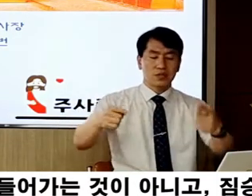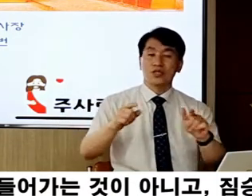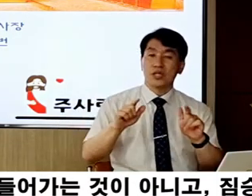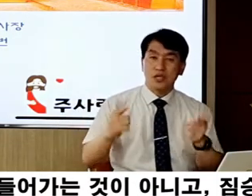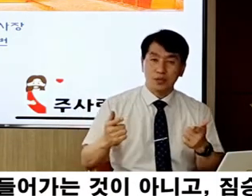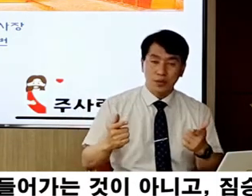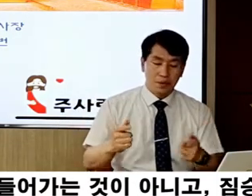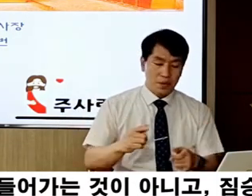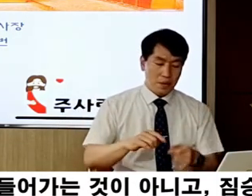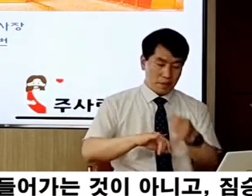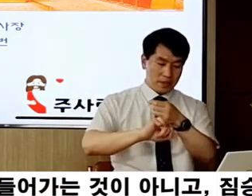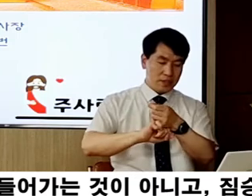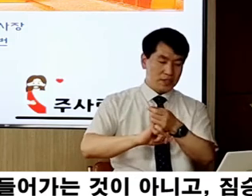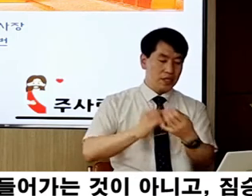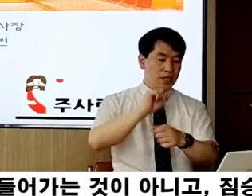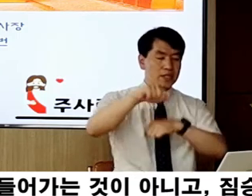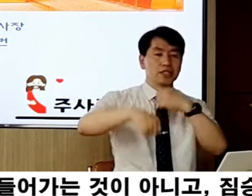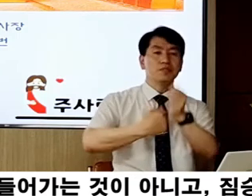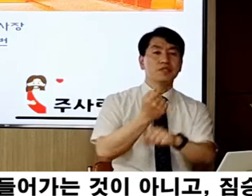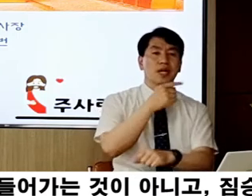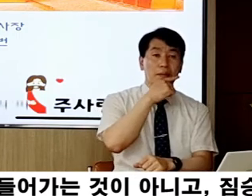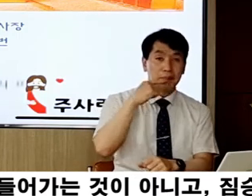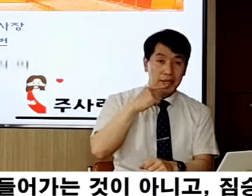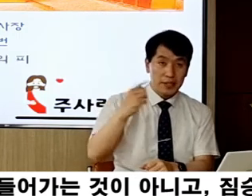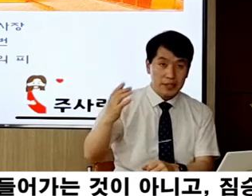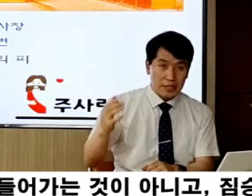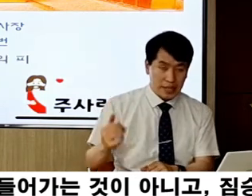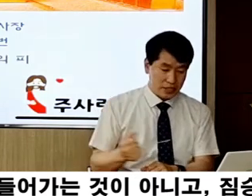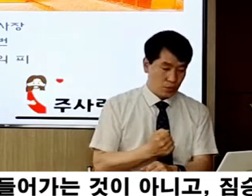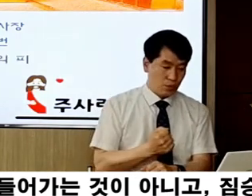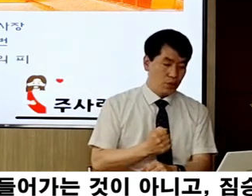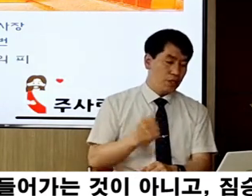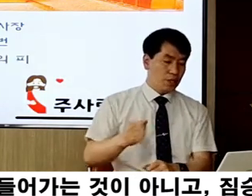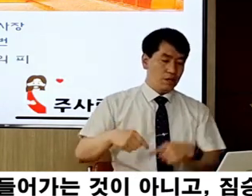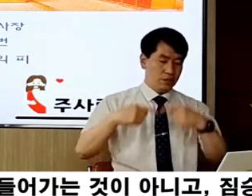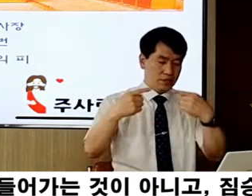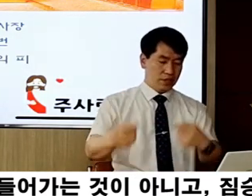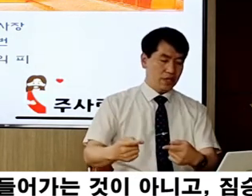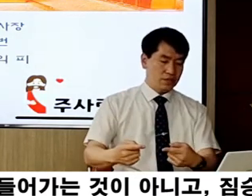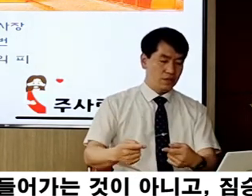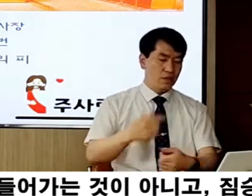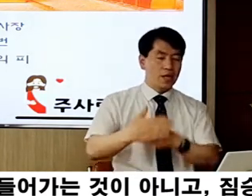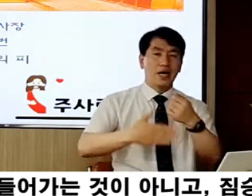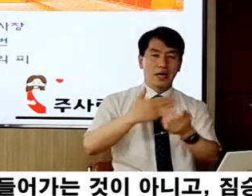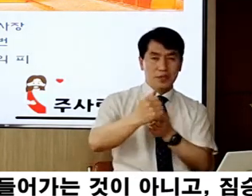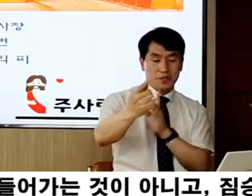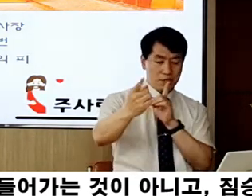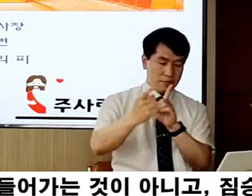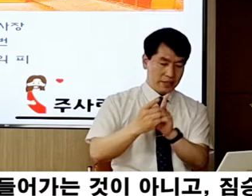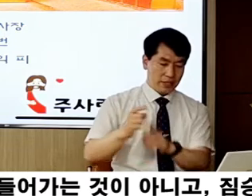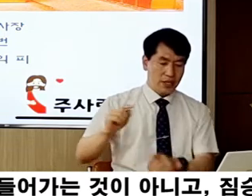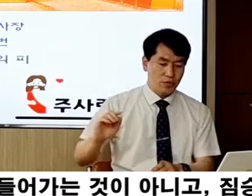것이 아니고 반드시 짐승의 피를 가지고 들어가서 하나님을 만나게